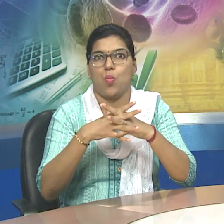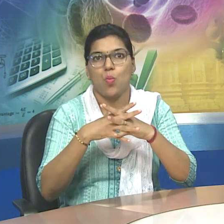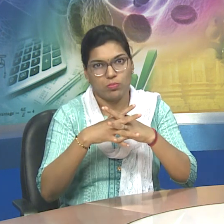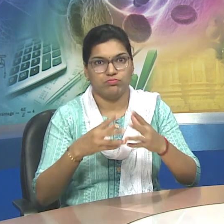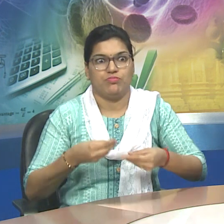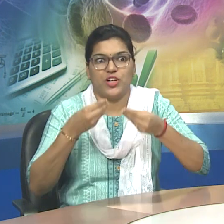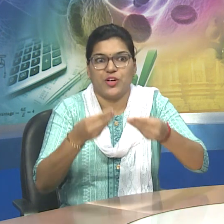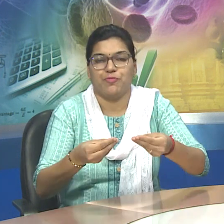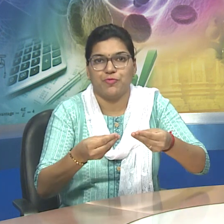संप्रभुता।